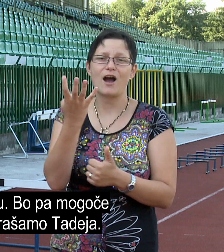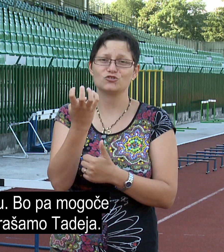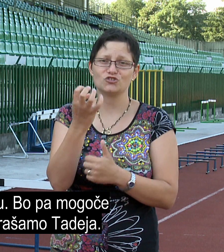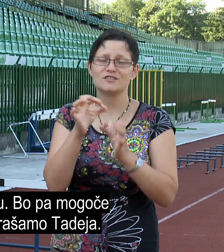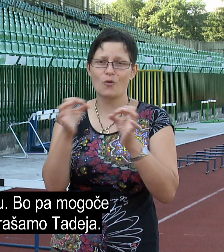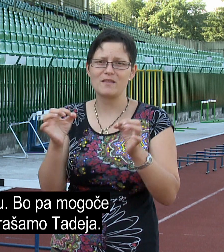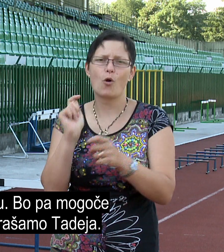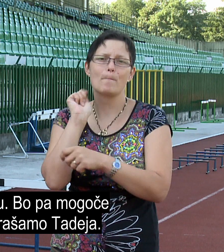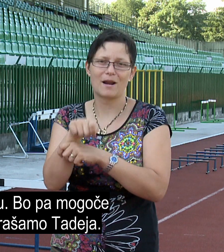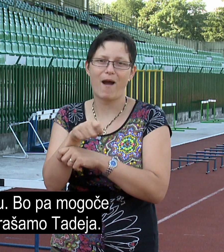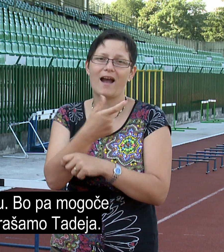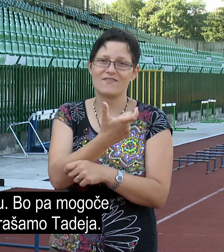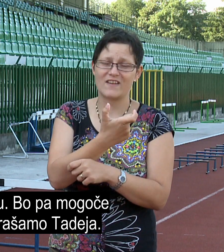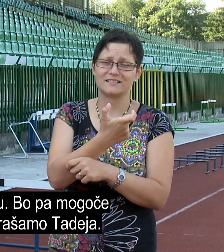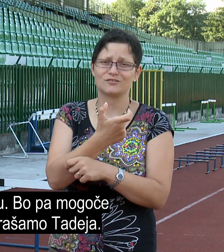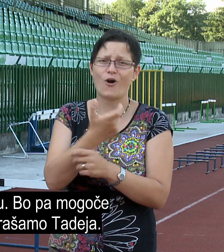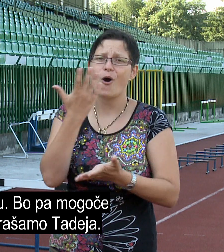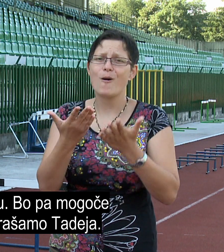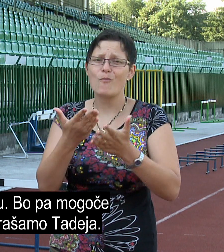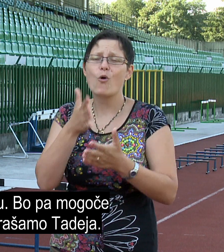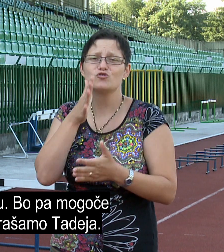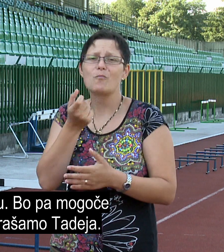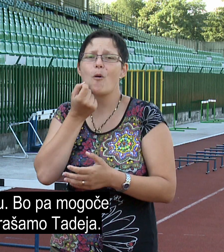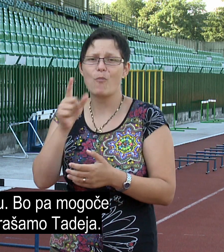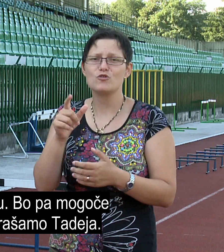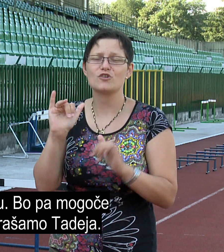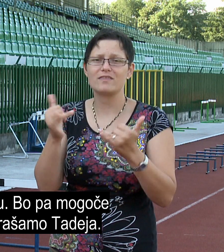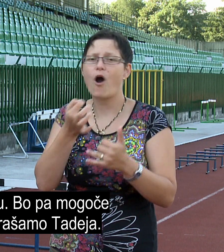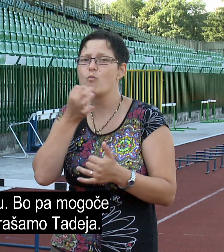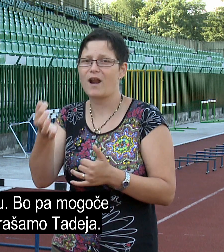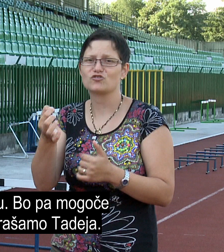tem primeru. Bo pa mogoče bolje, da vprašamo Tadeja.